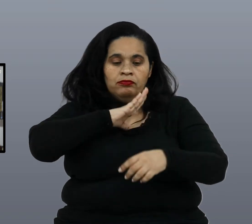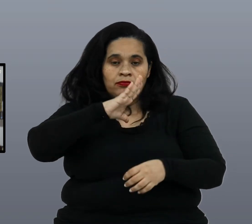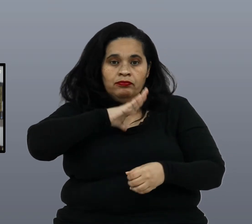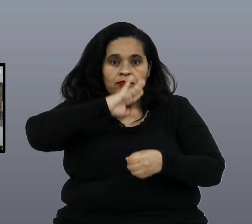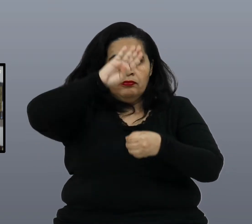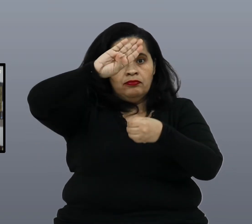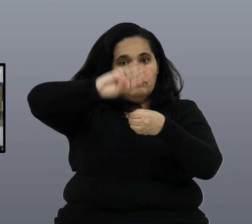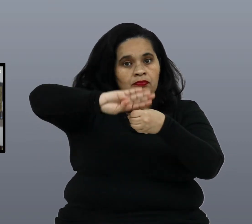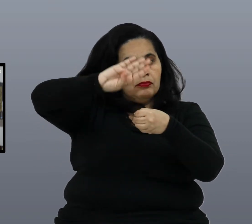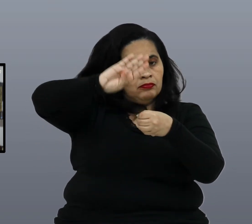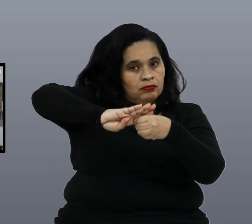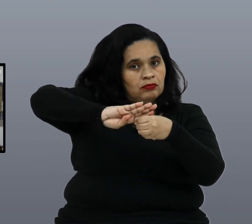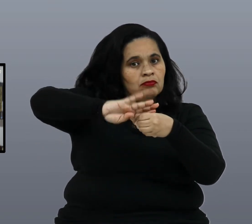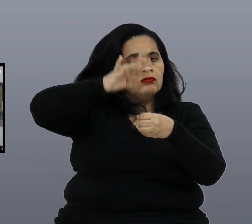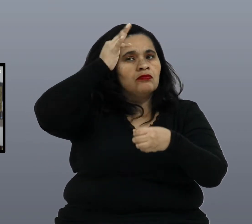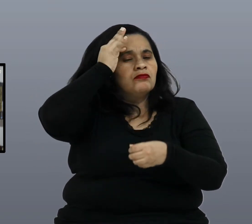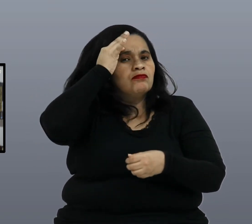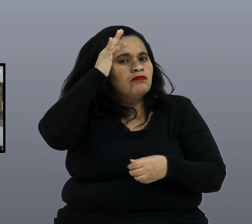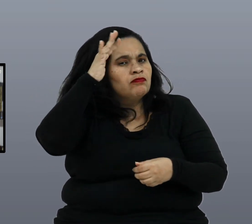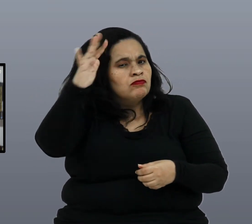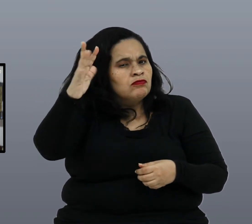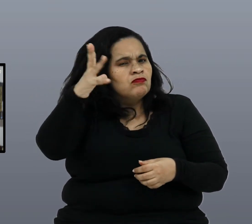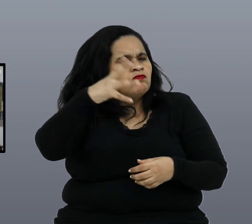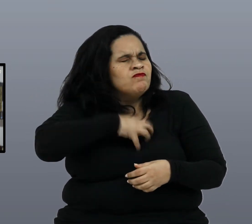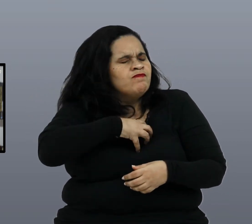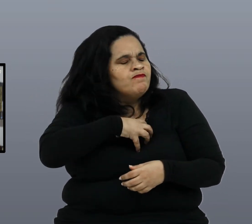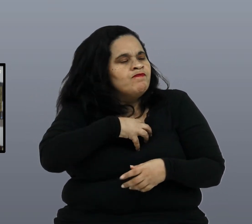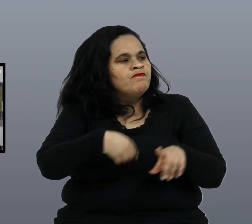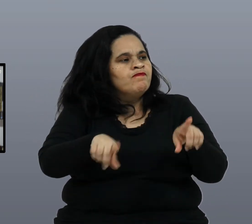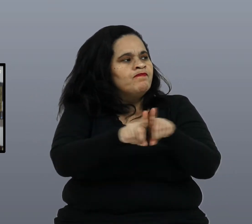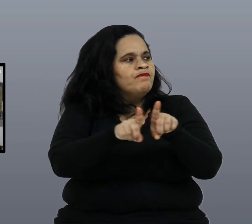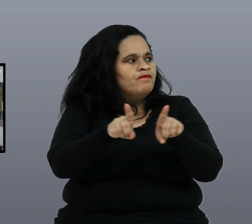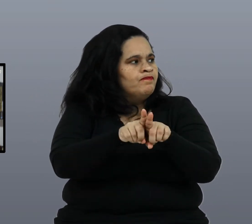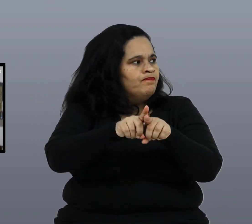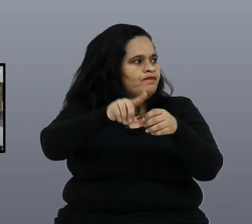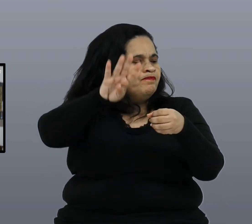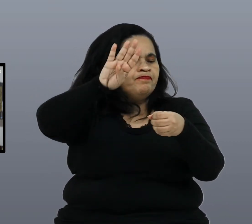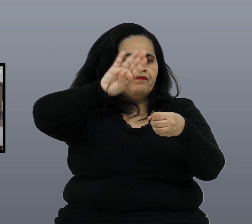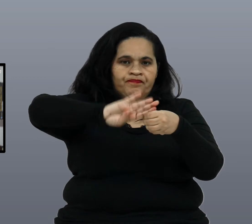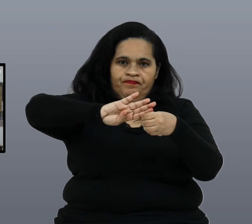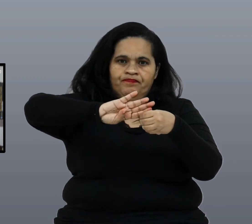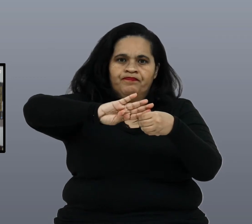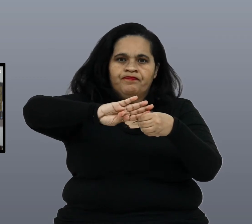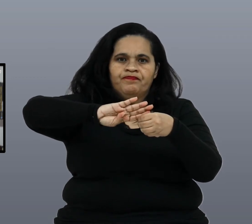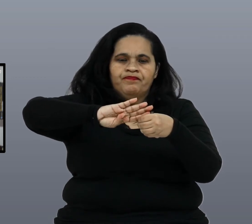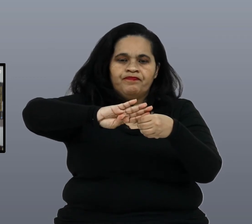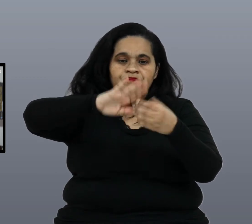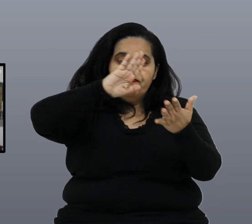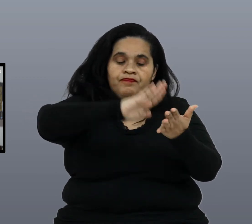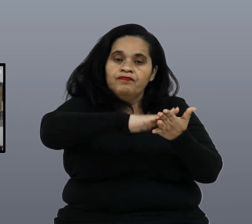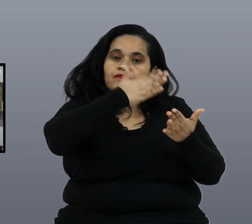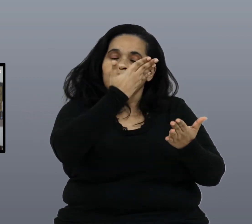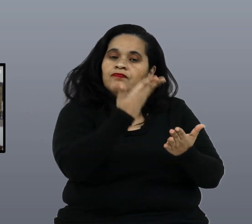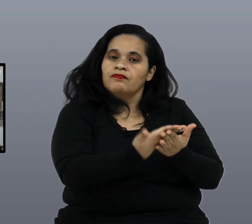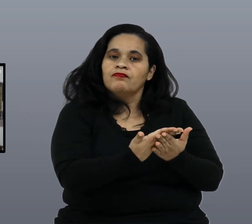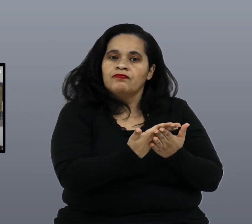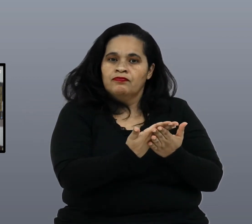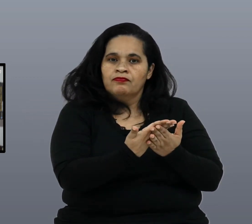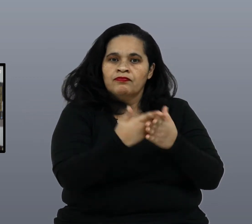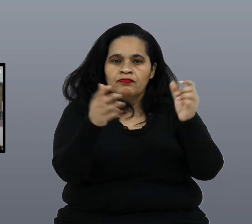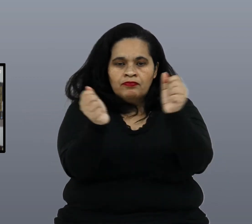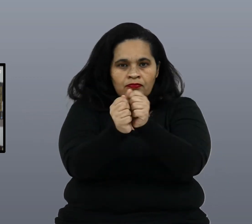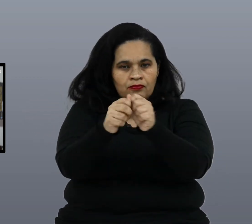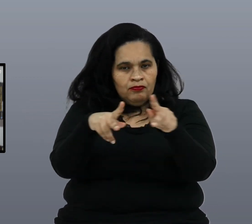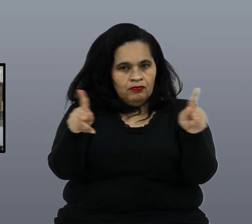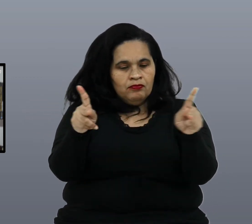a filosofia da Babilônia, a maneira de ser da Babilônia, que na interpretação lá de